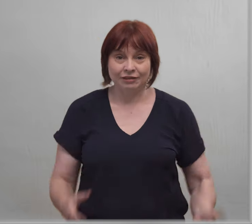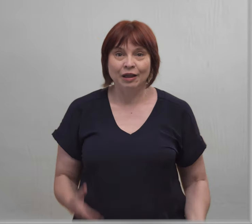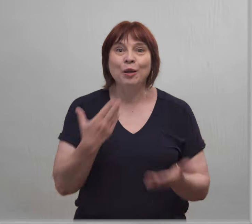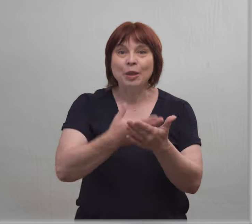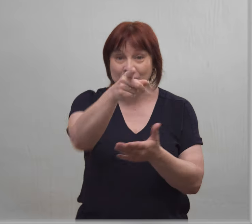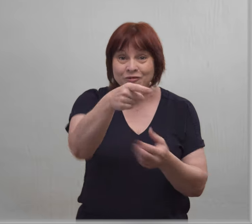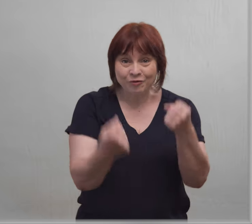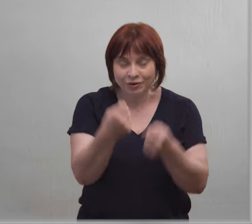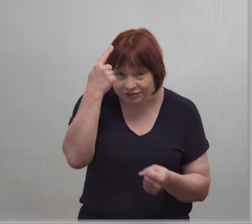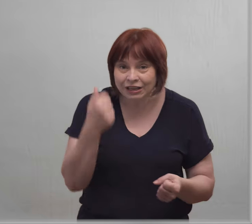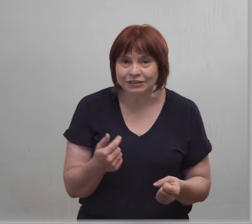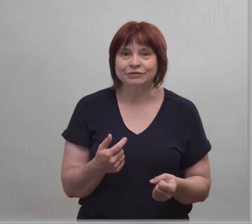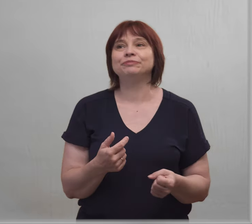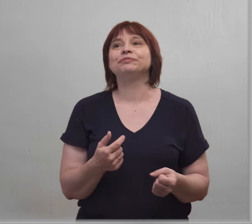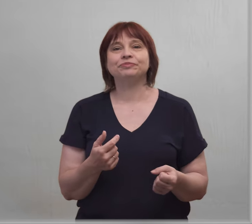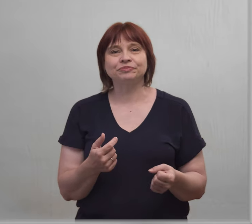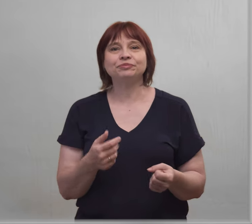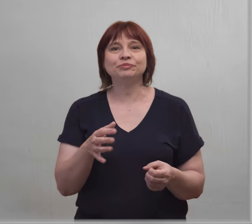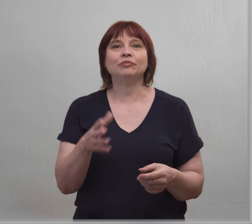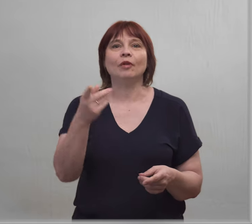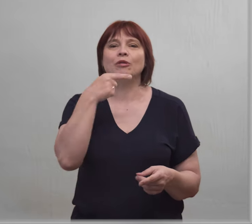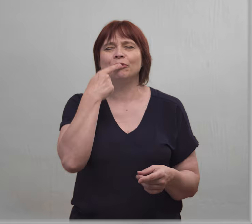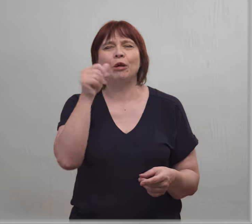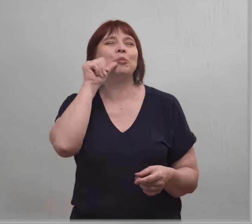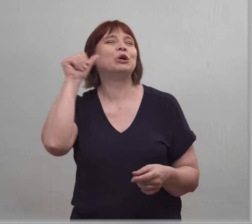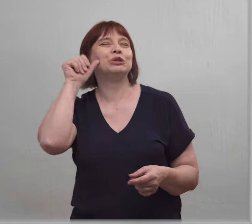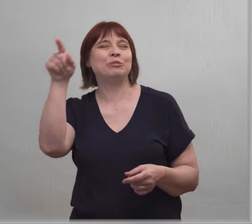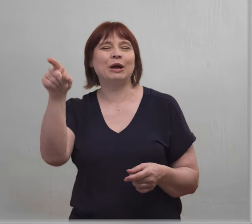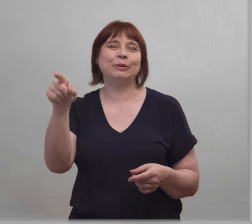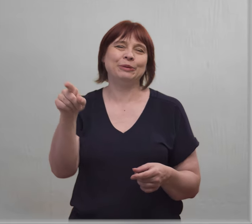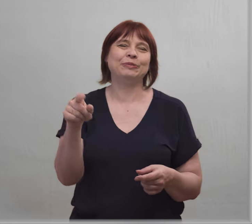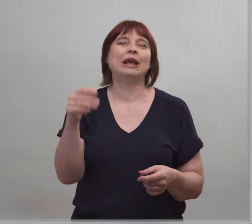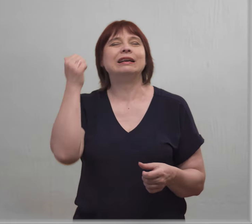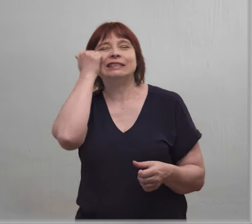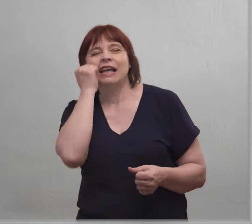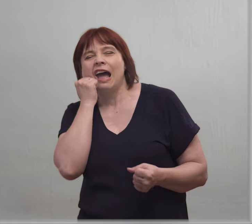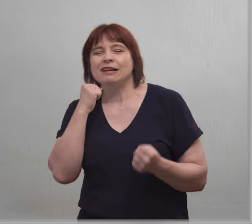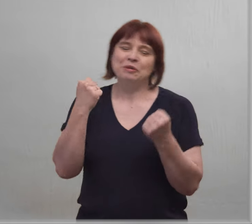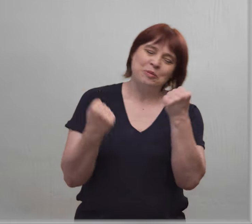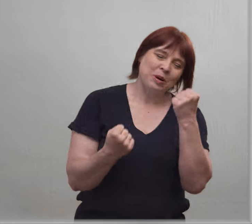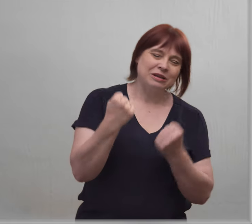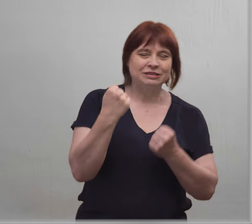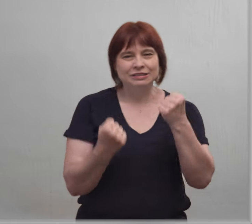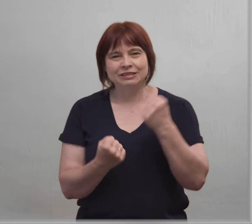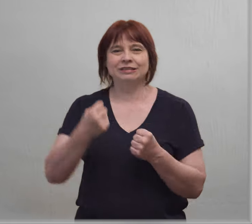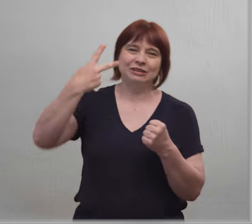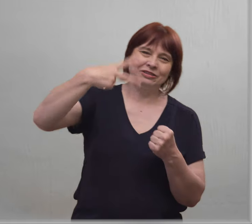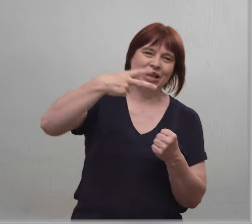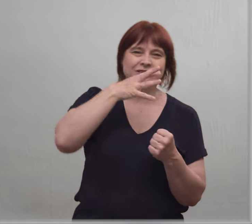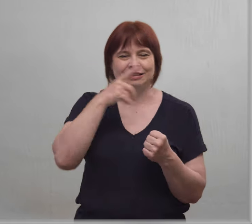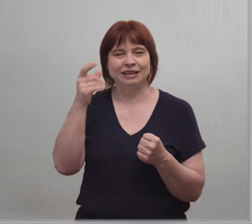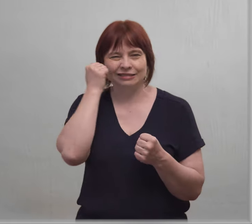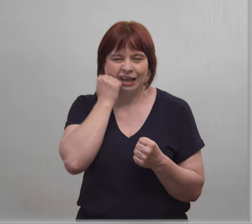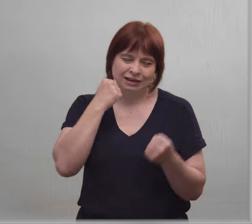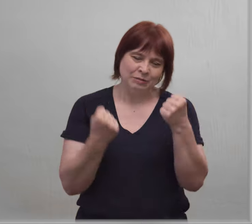поймут. Когда, я помню, в прошлом году я с Уральска ехал на старенькой машинке, 20 лет ей, 21 год